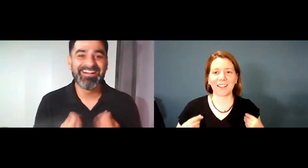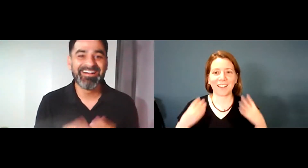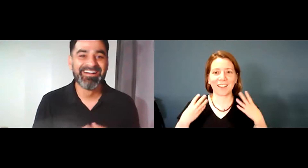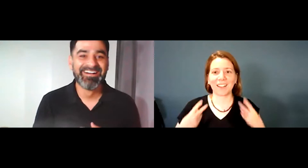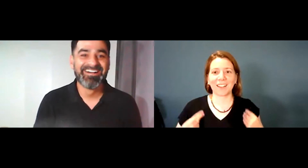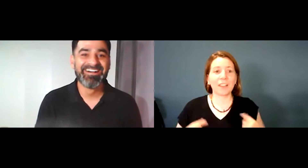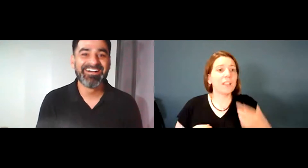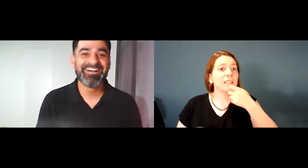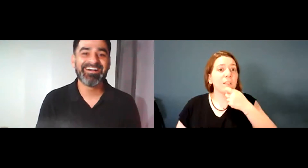a pasar?